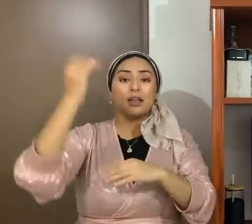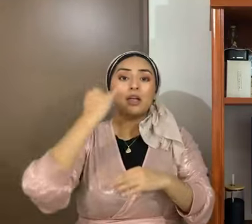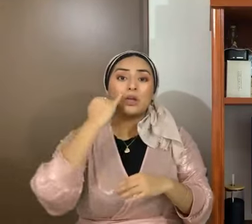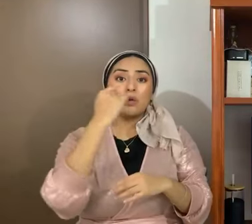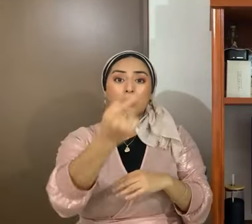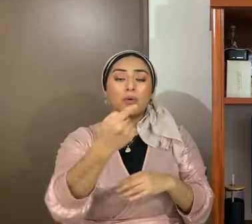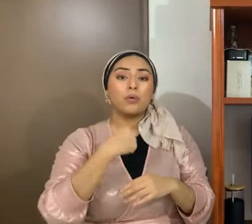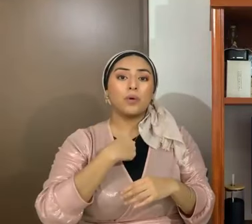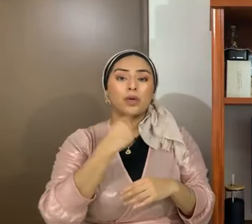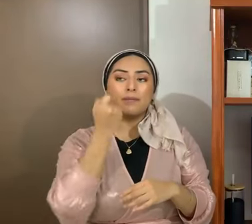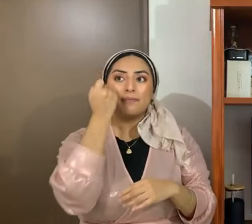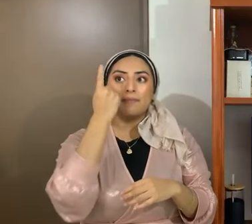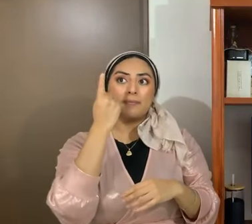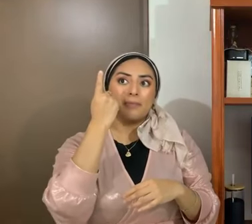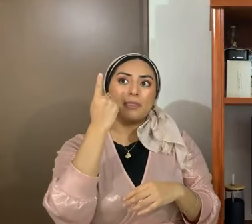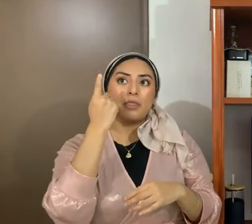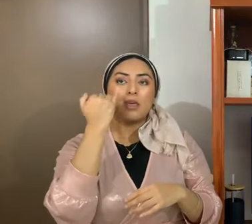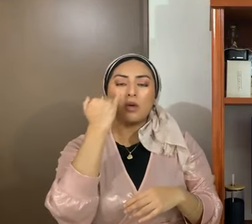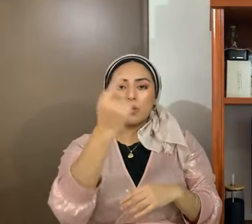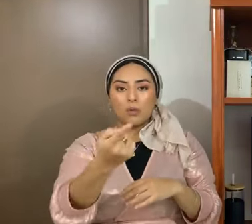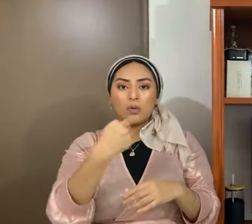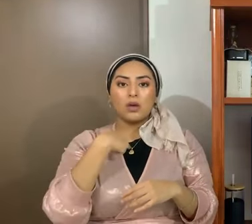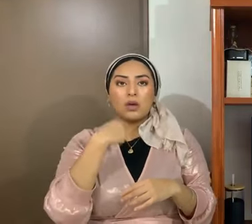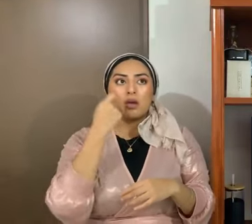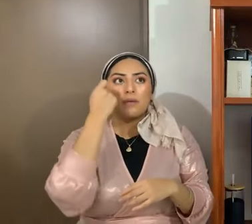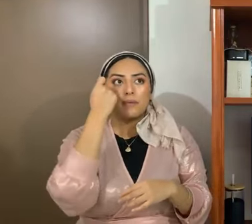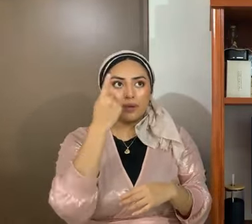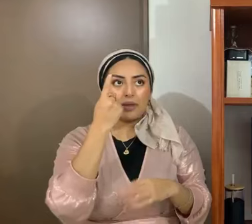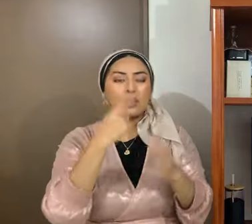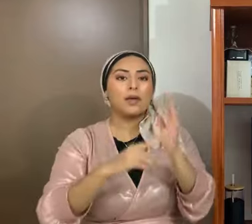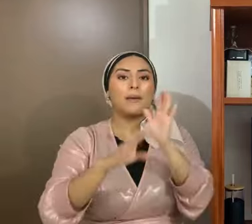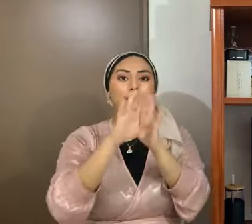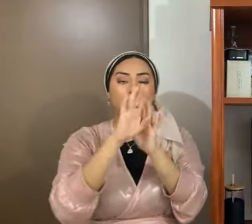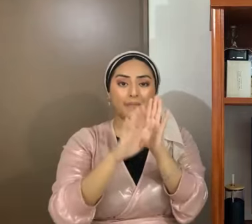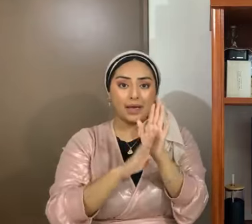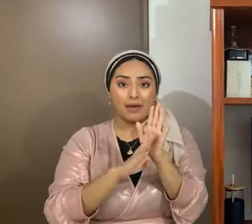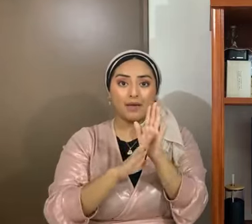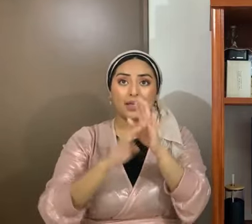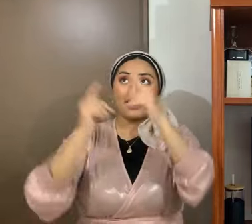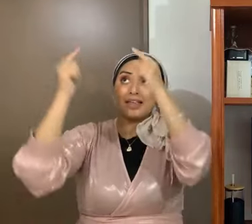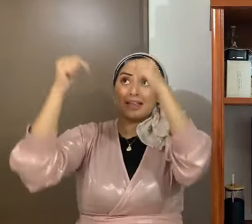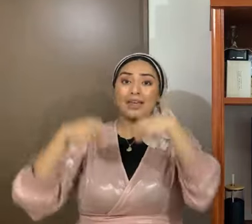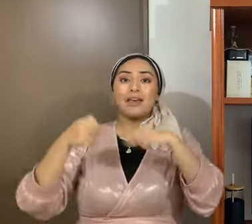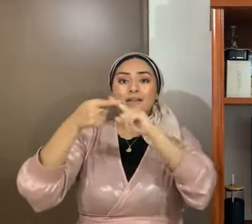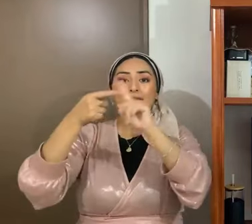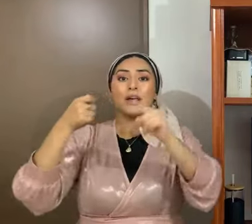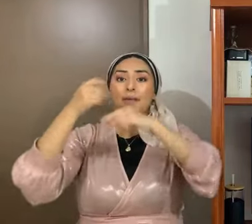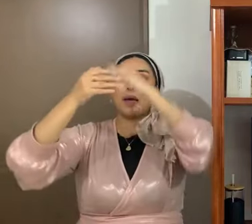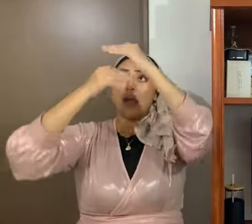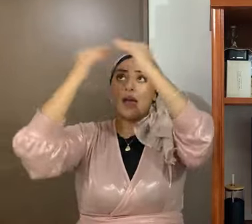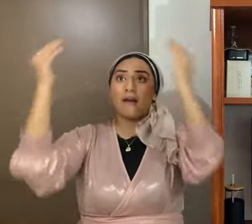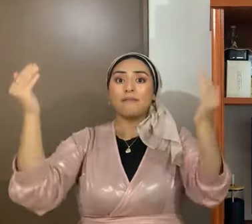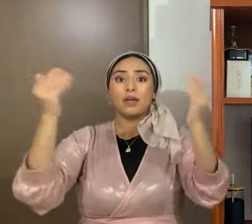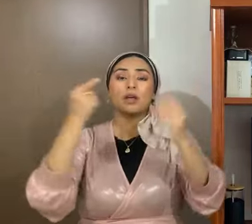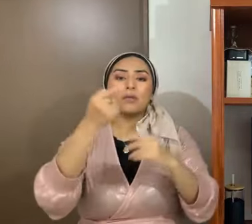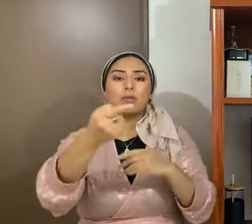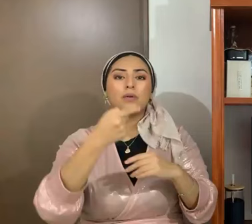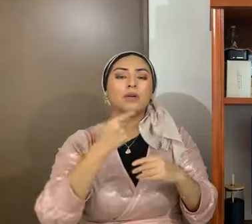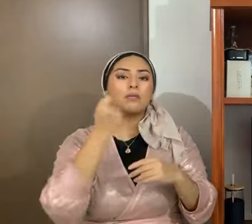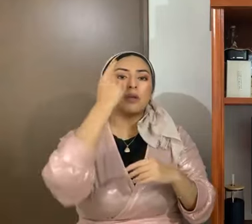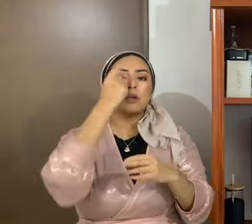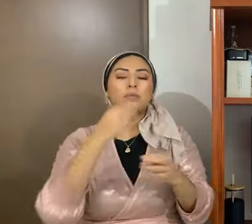nosotros entendemos eso, si nosotros entendemos que la Biblia descendió del cielo, entenderemos